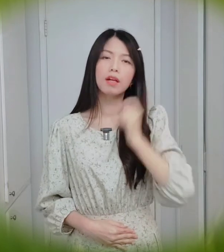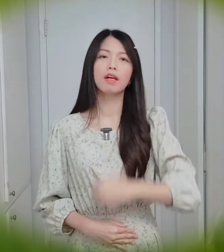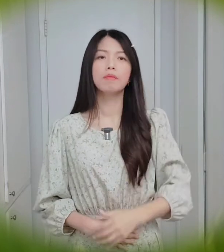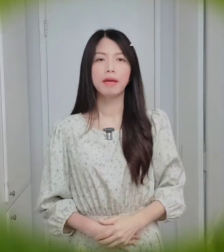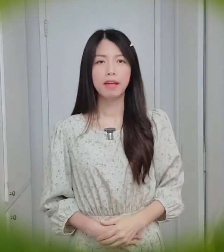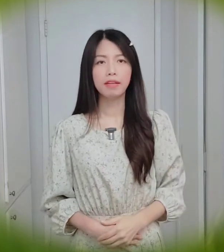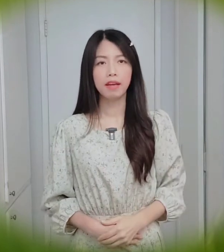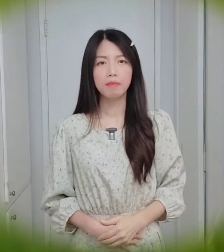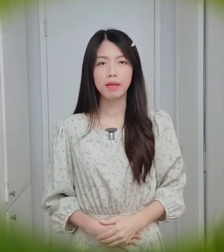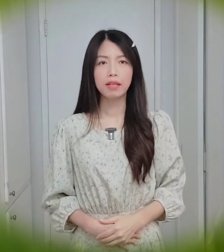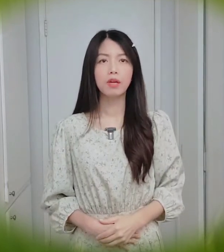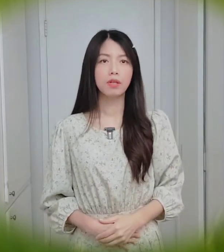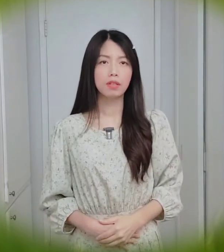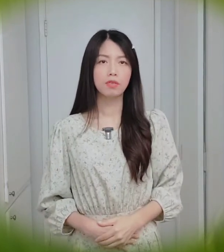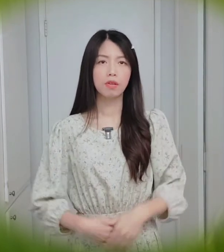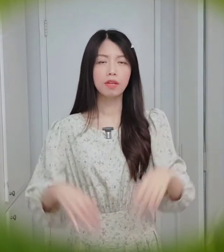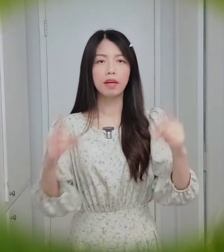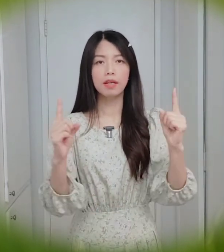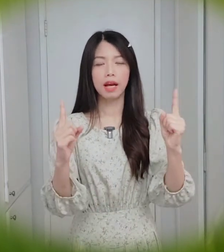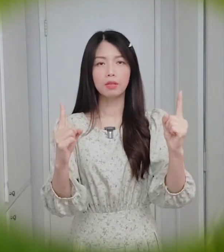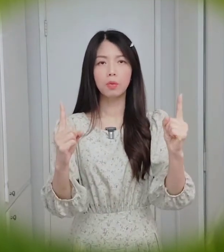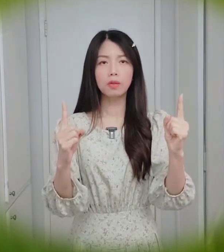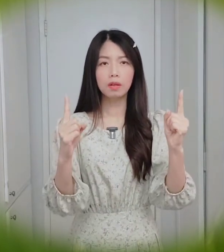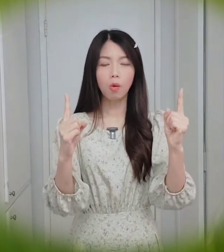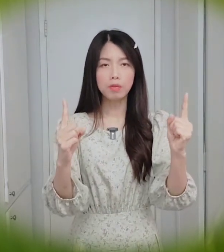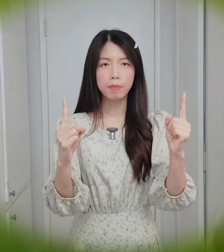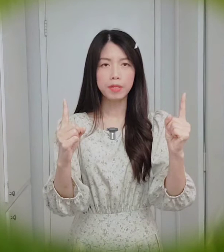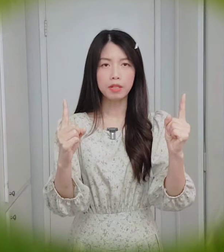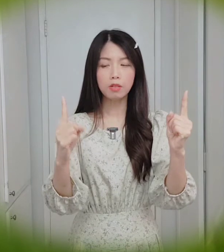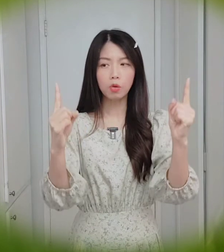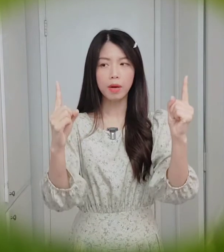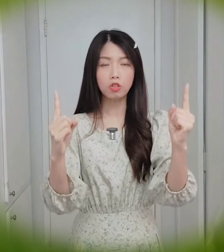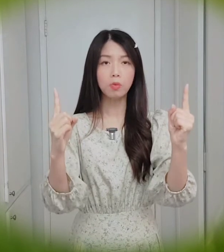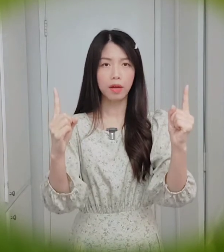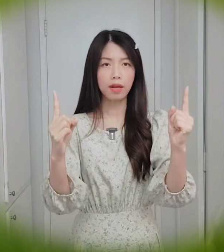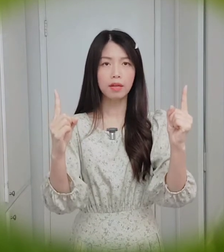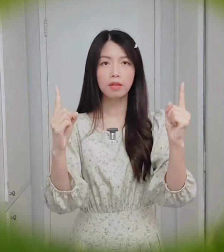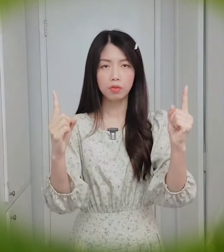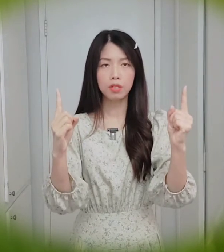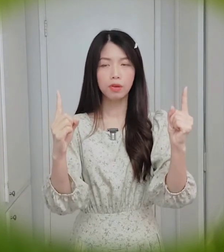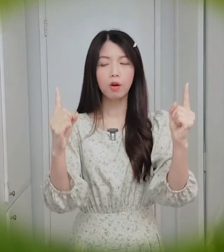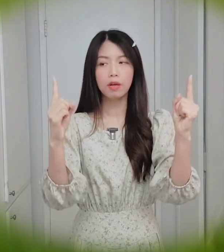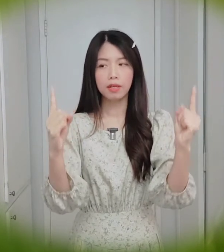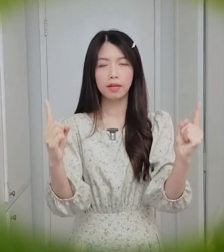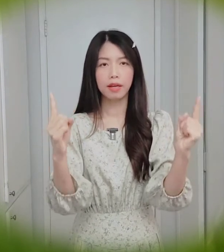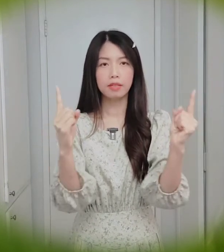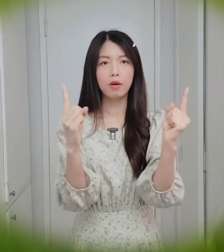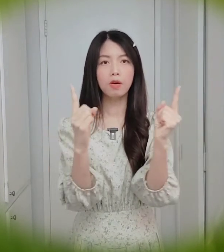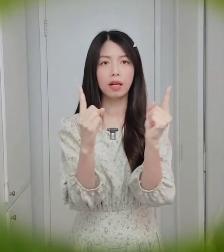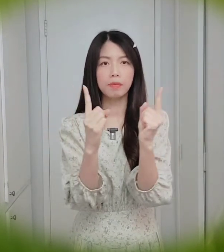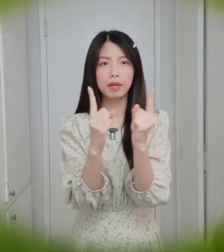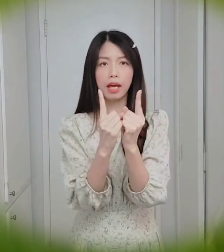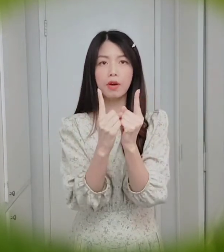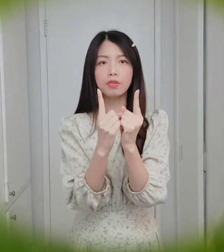어려움을 만날 때, 만나다라고 하는 뜻의 수어는 양손 검지만 펴셔서 서로 마주보게 두시고요. 이